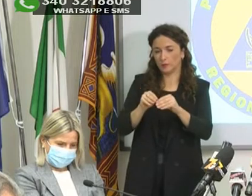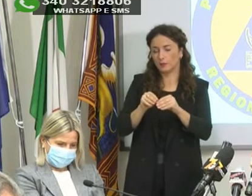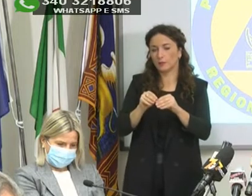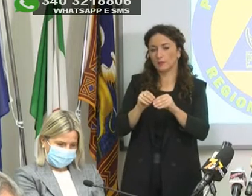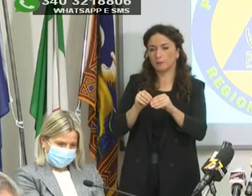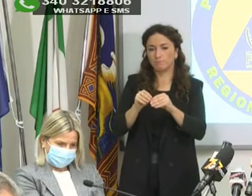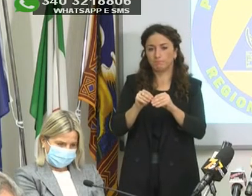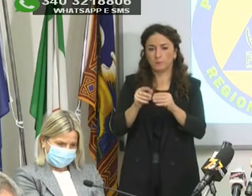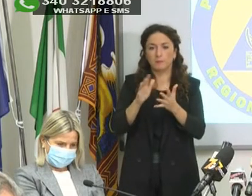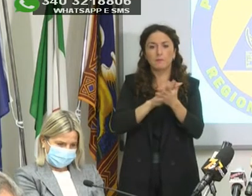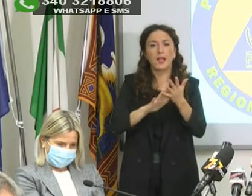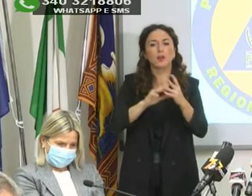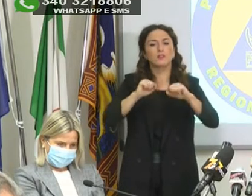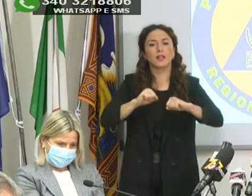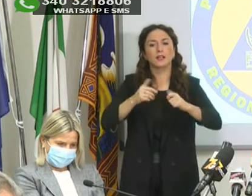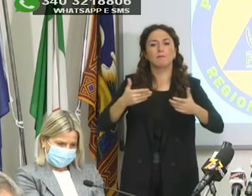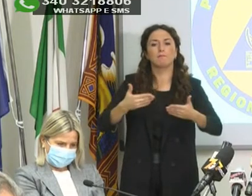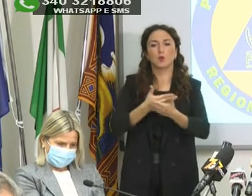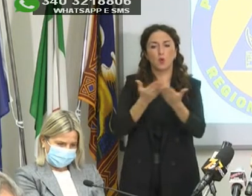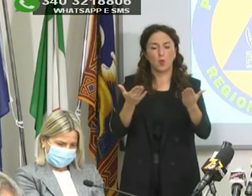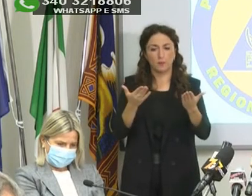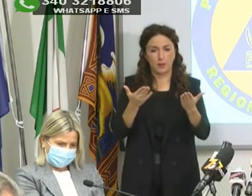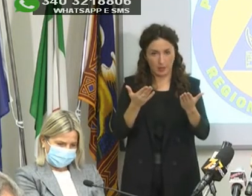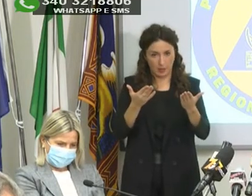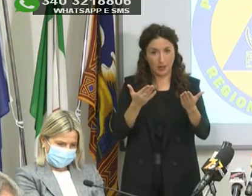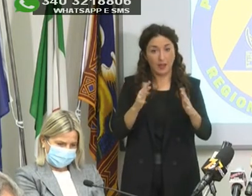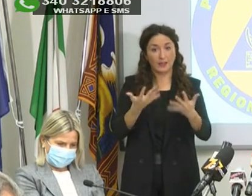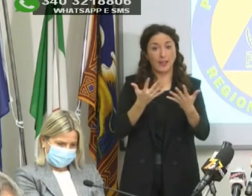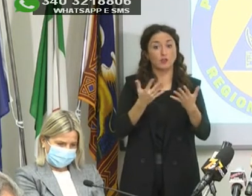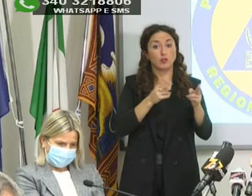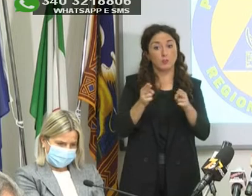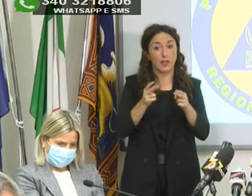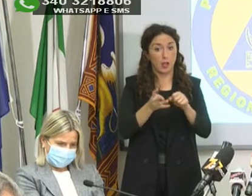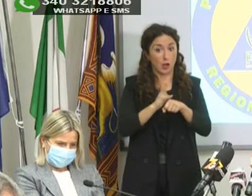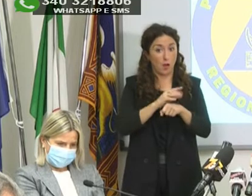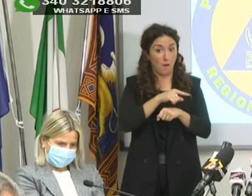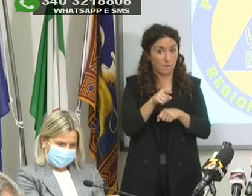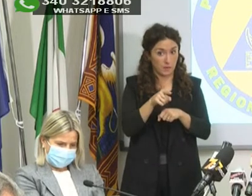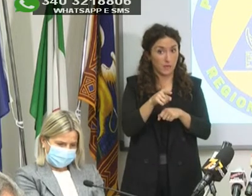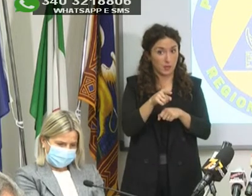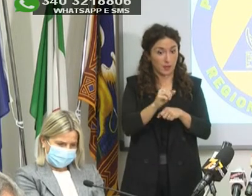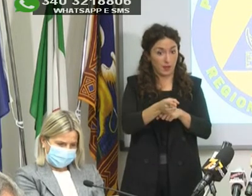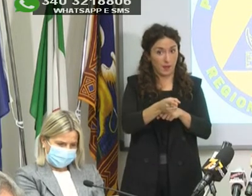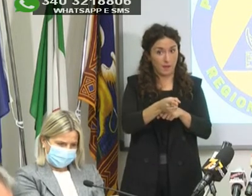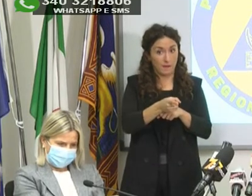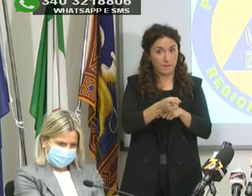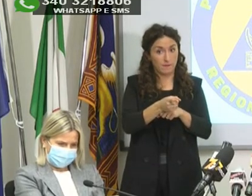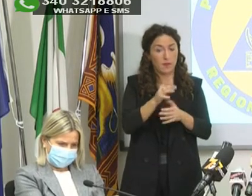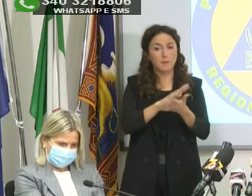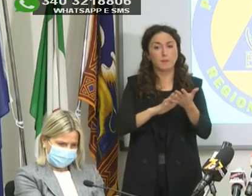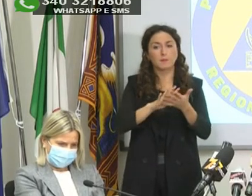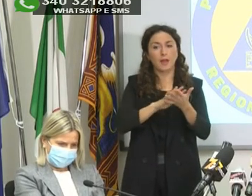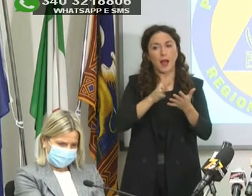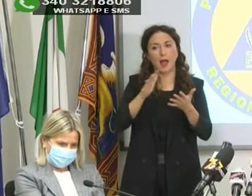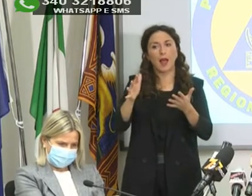Presenteremo un piano di sanità pubblica per attivare i 10 ospedali Covid e con un piano anche di razionalizzazione delle altre